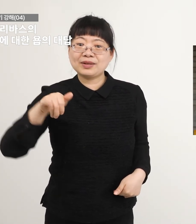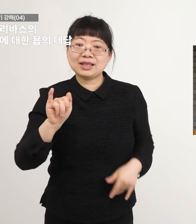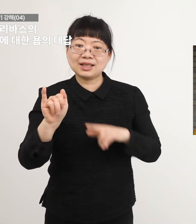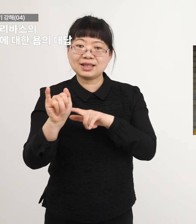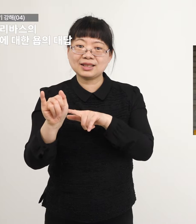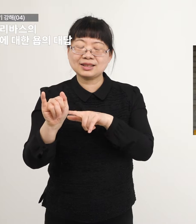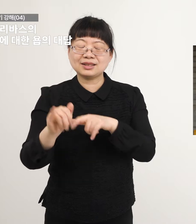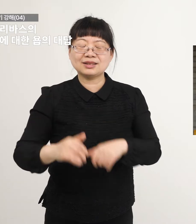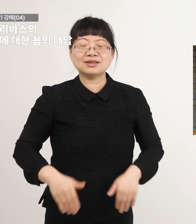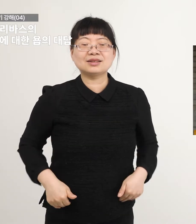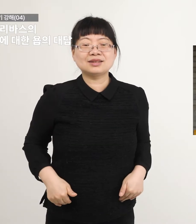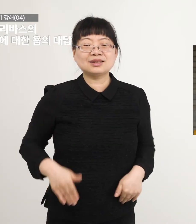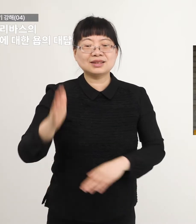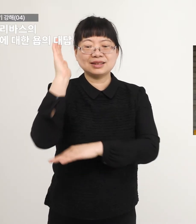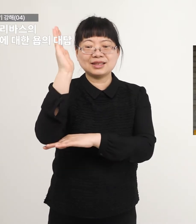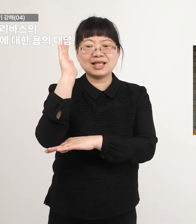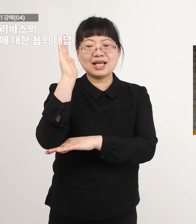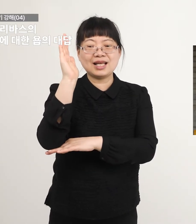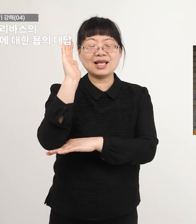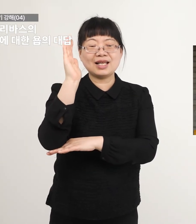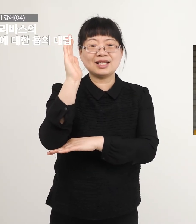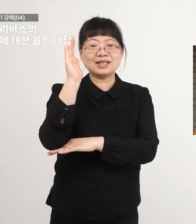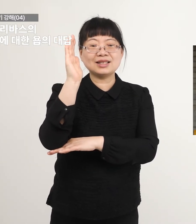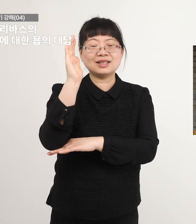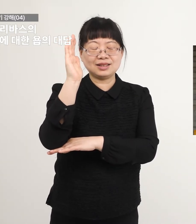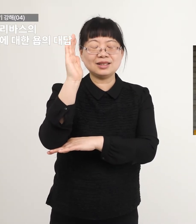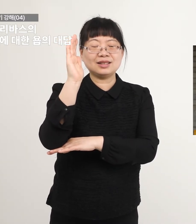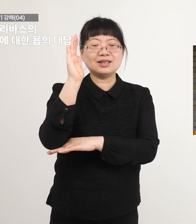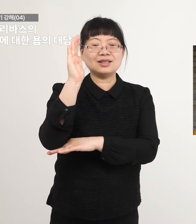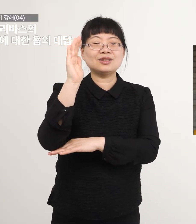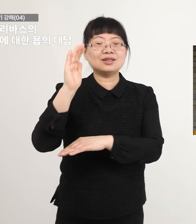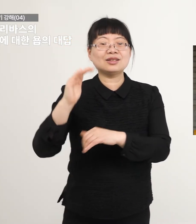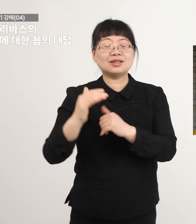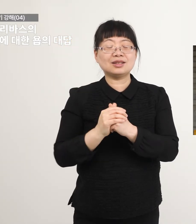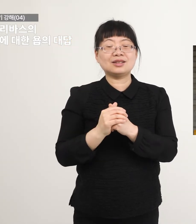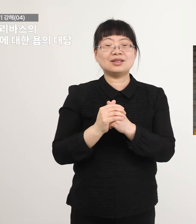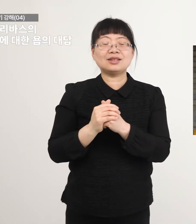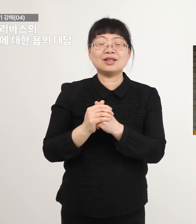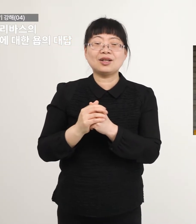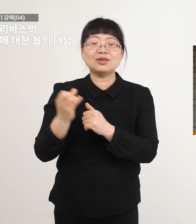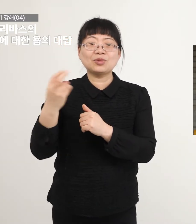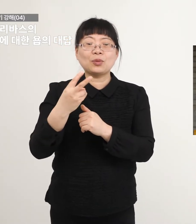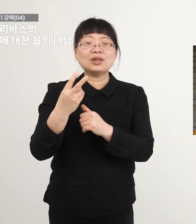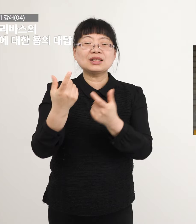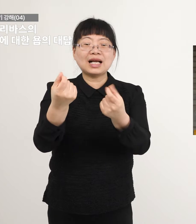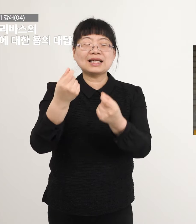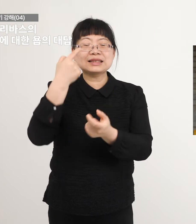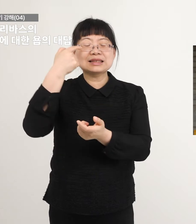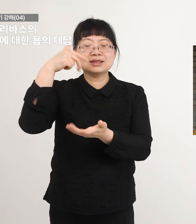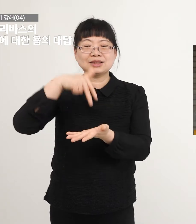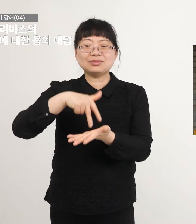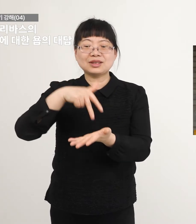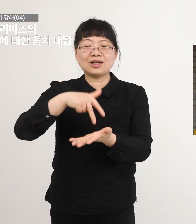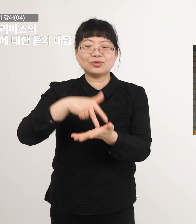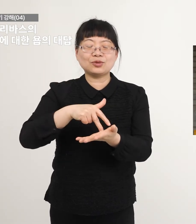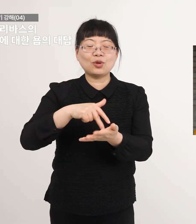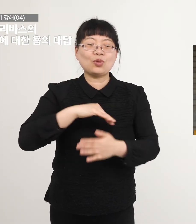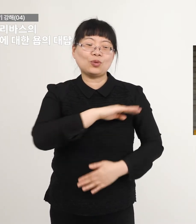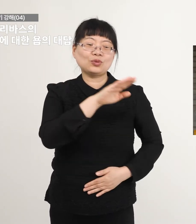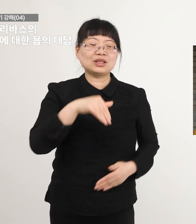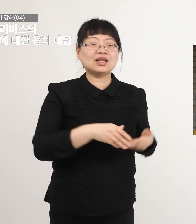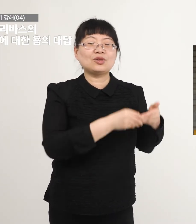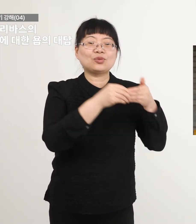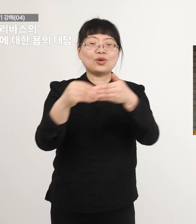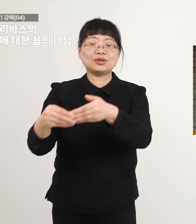얘기로 우리의 시선을 끌고 가고자 하는 겁니다. 정답이 뭐냐? 여러분,